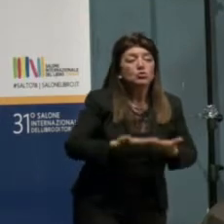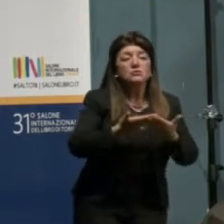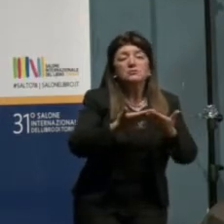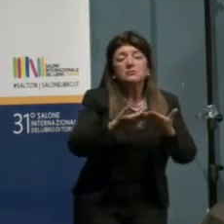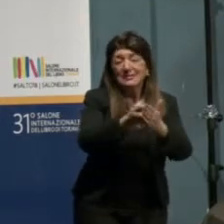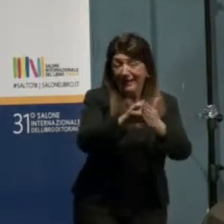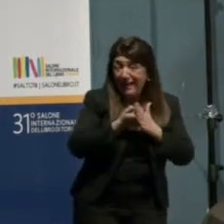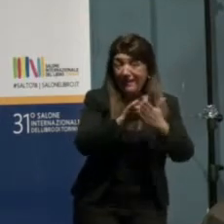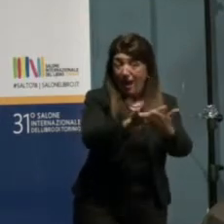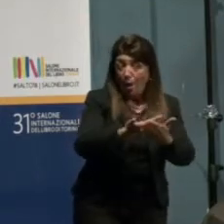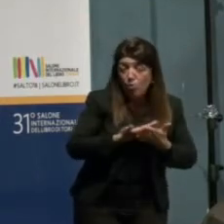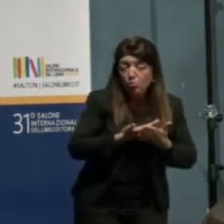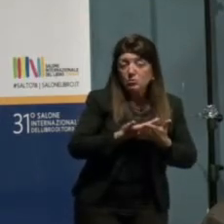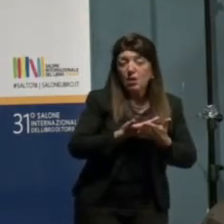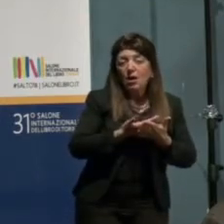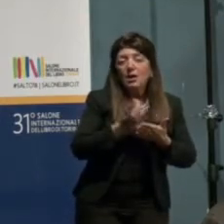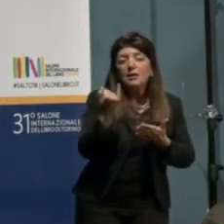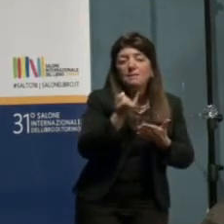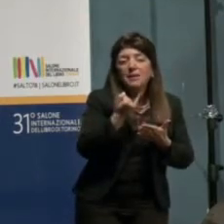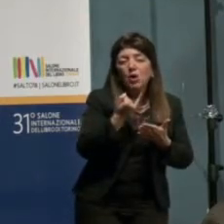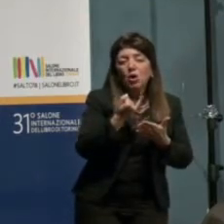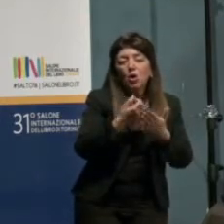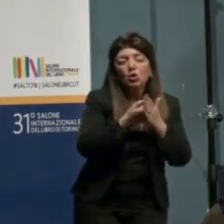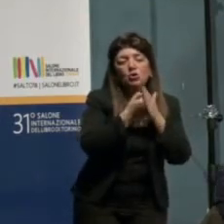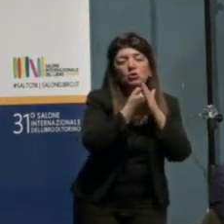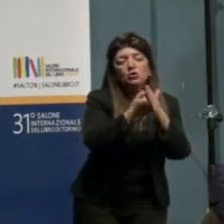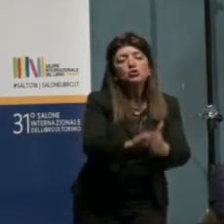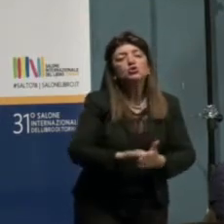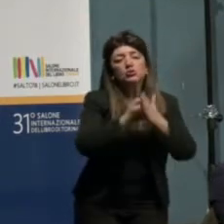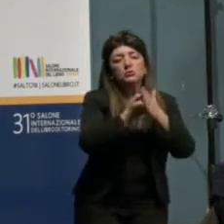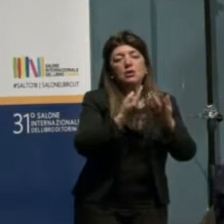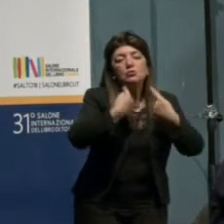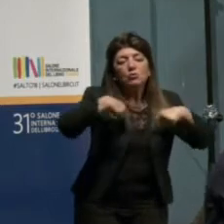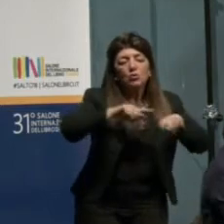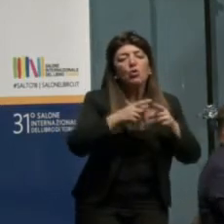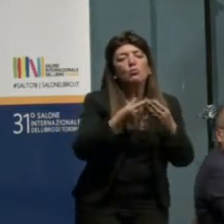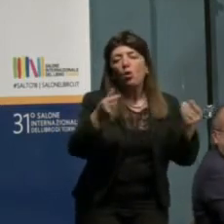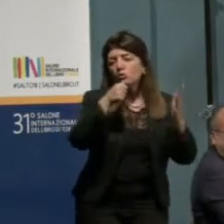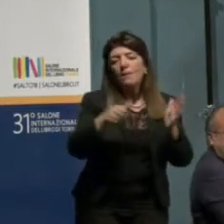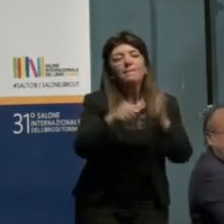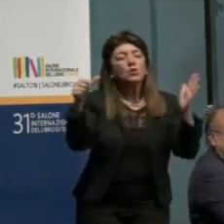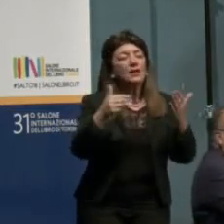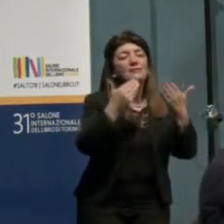dare un piccolo sostegno è molto importante per noi grazie